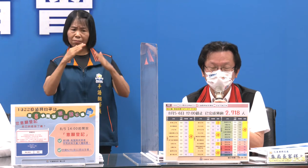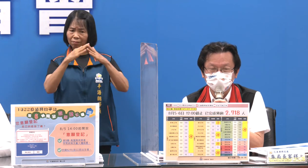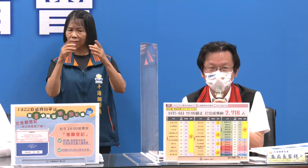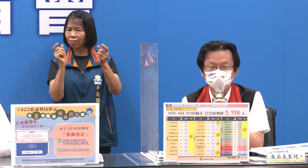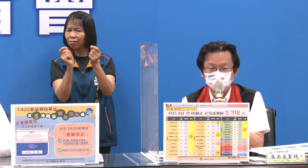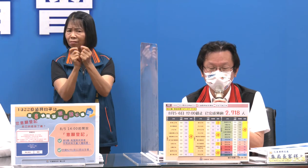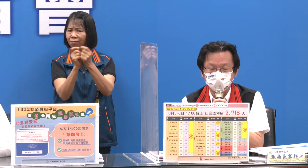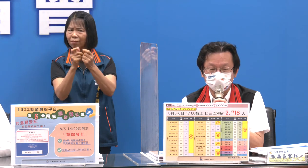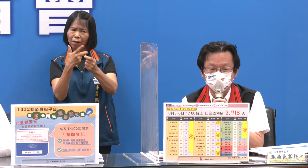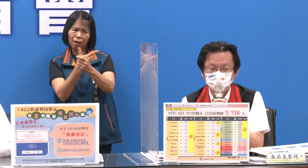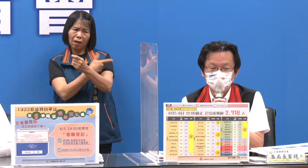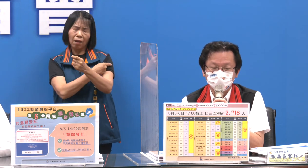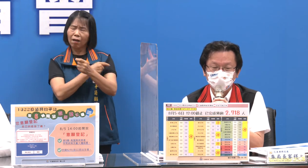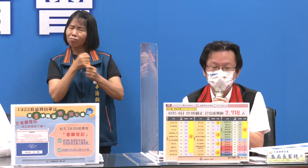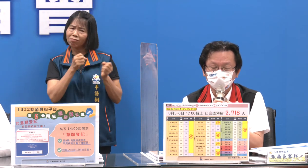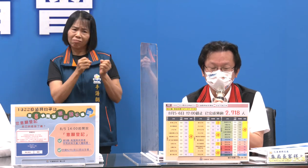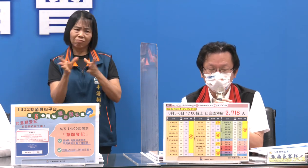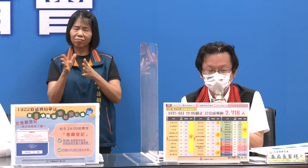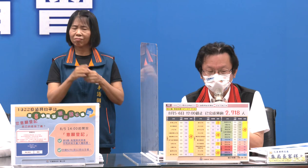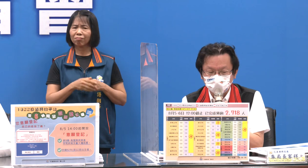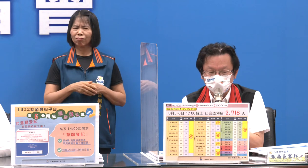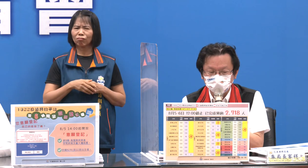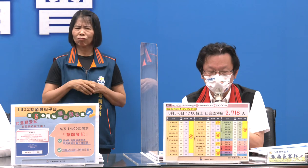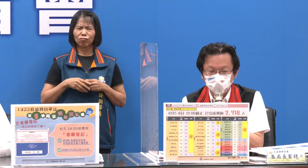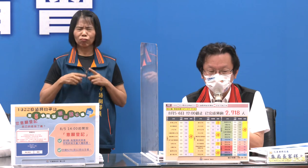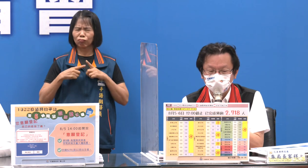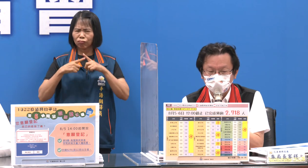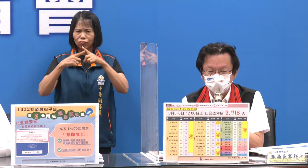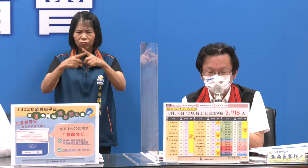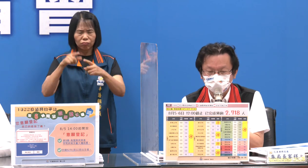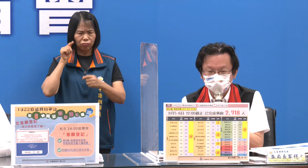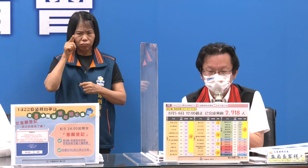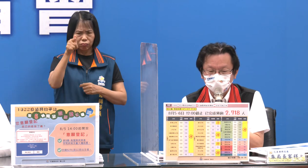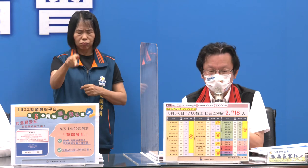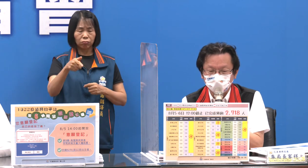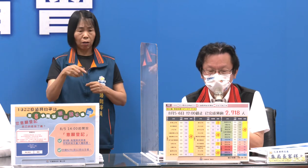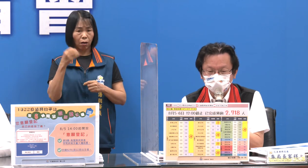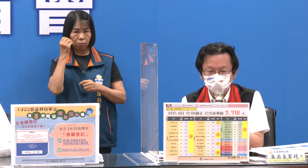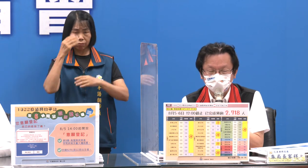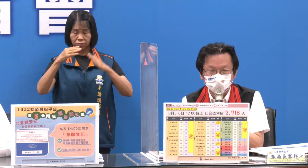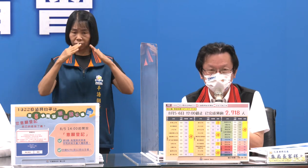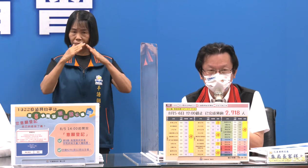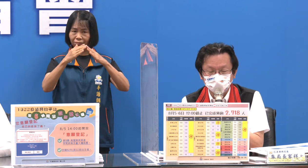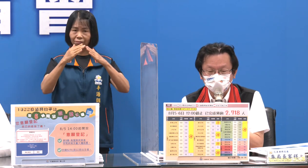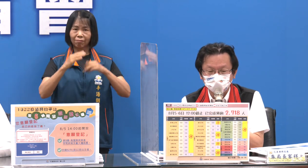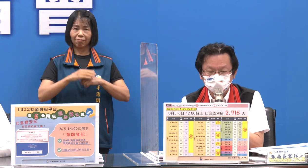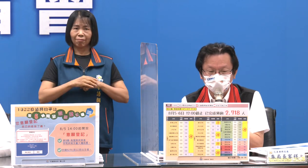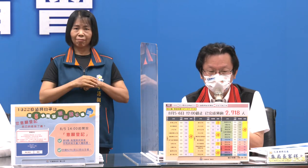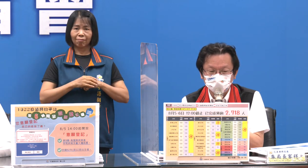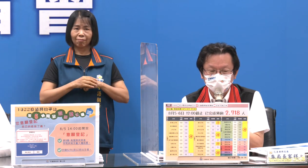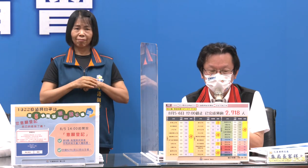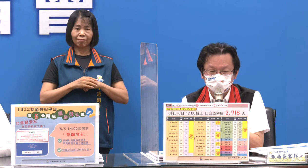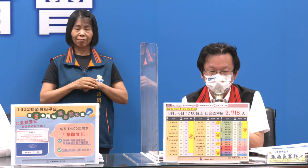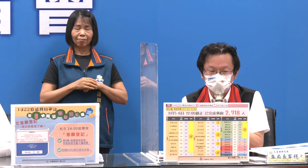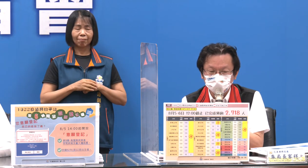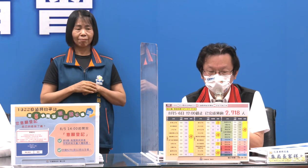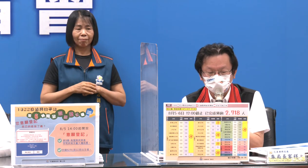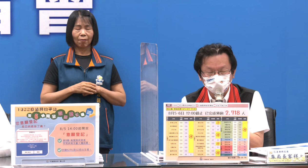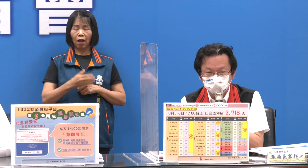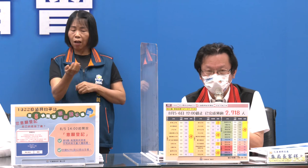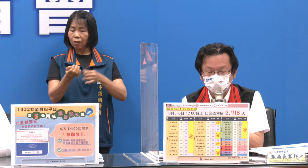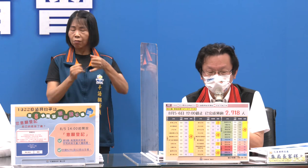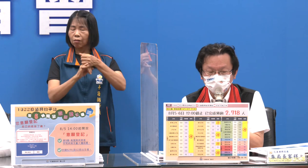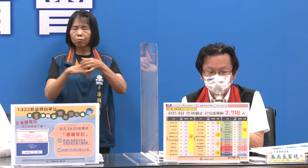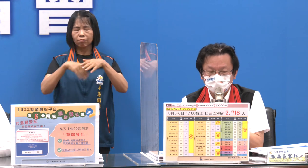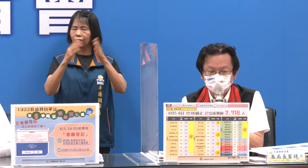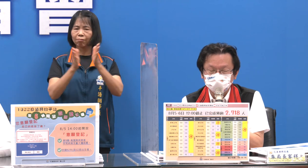所接种到疫苗了我们从这张表可以看到我们花莲市基本上我们的这个预约都